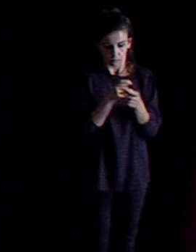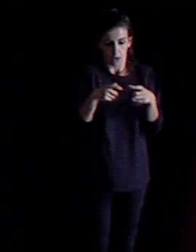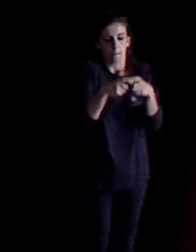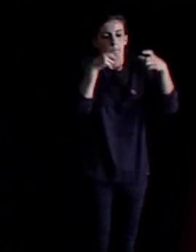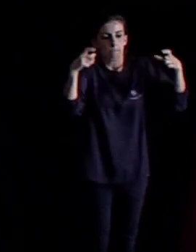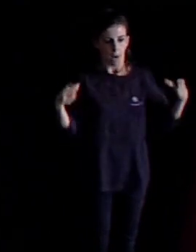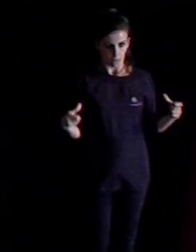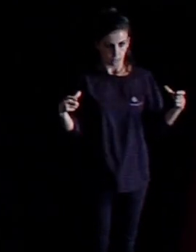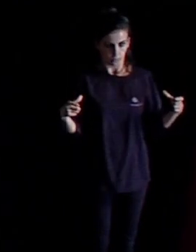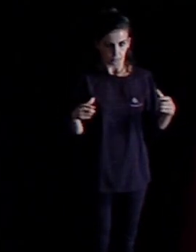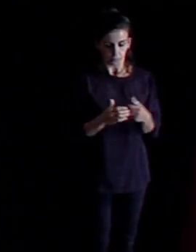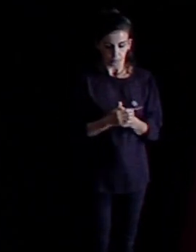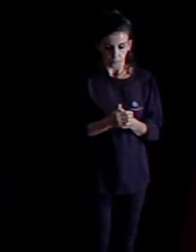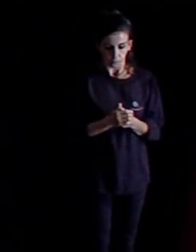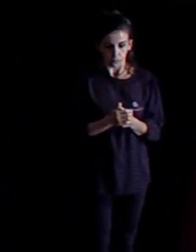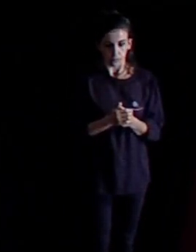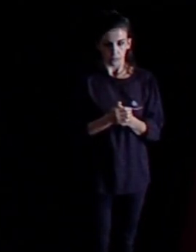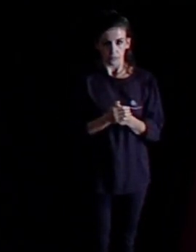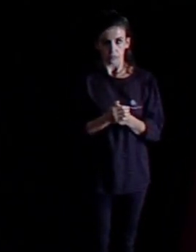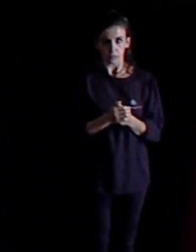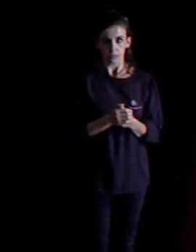al máximo.